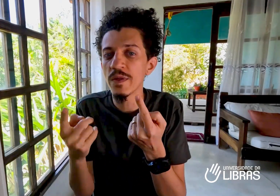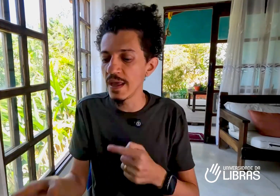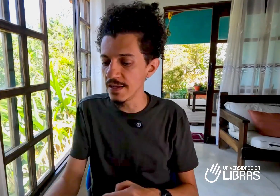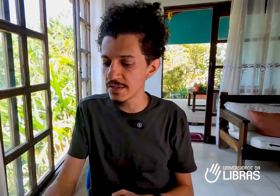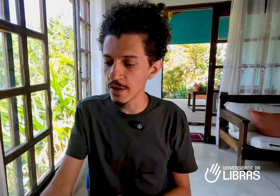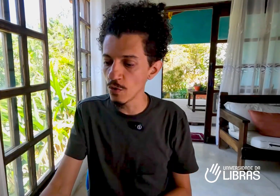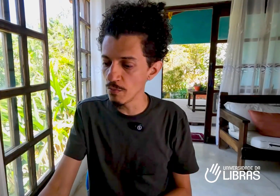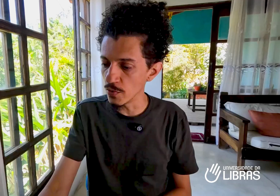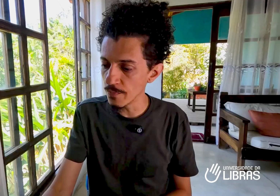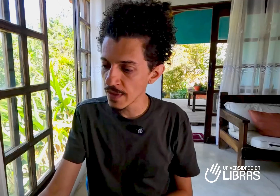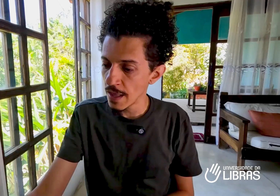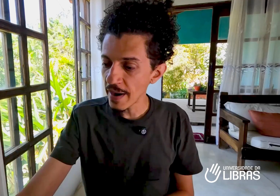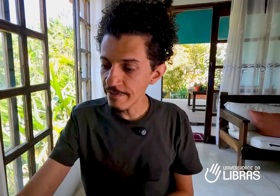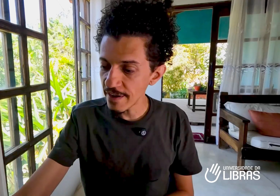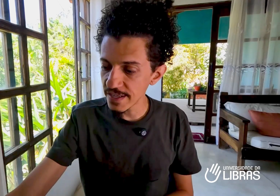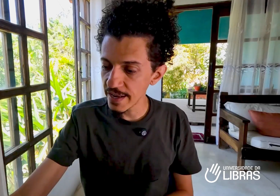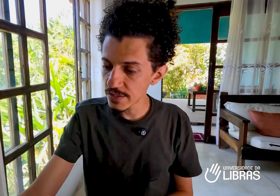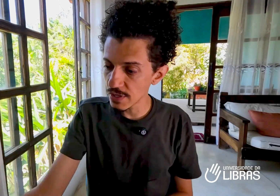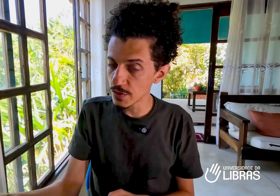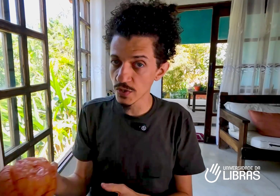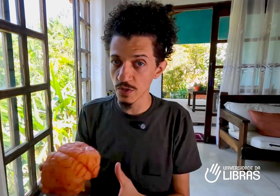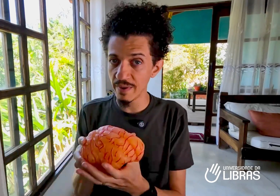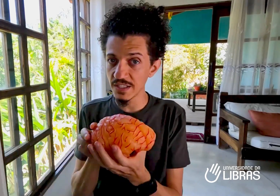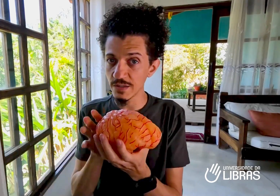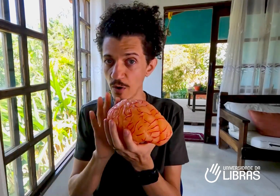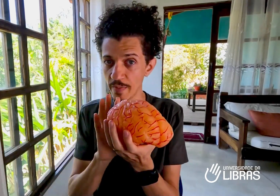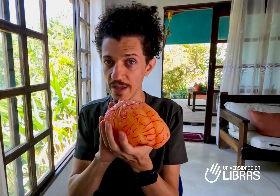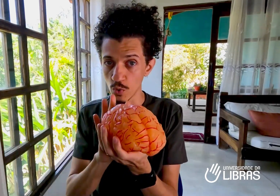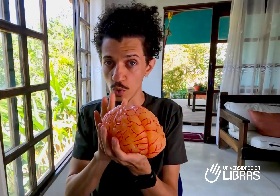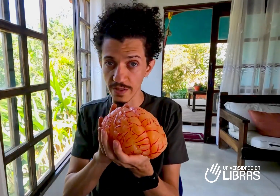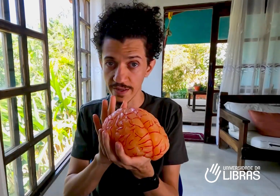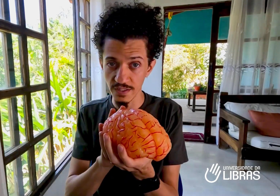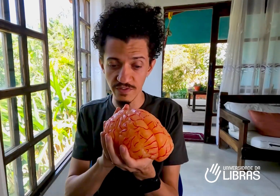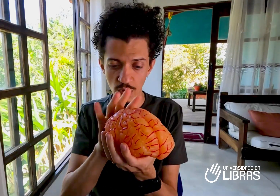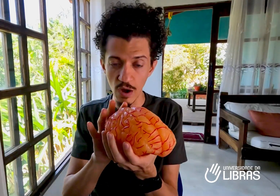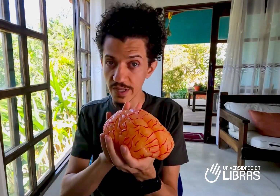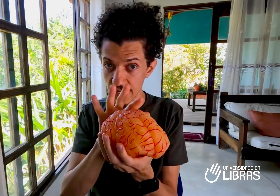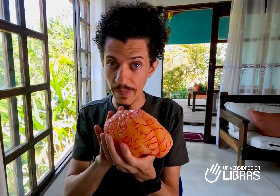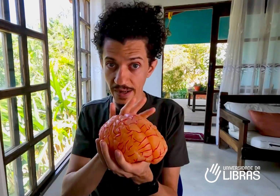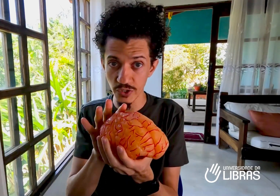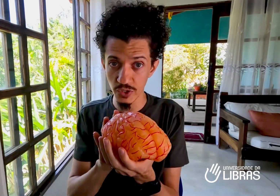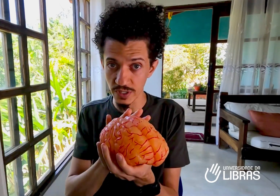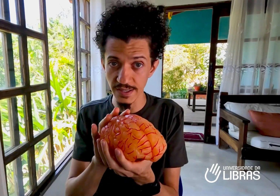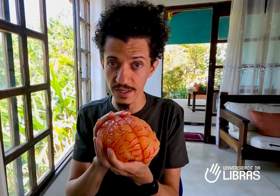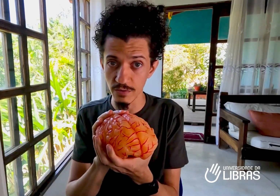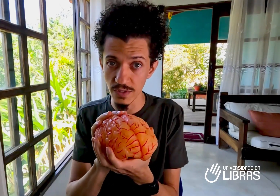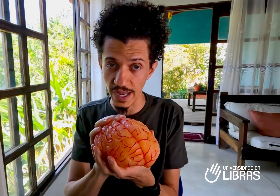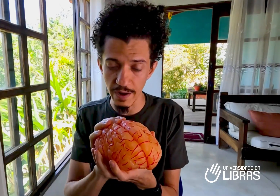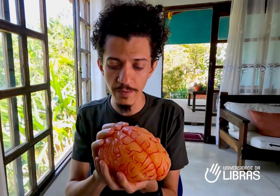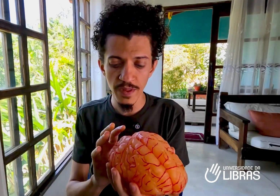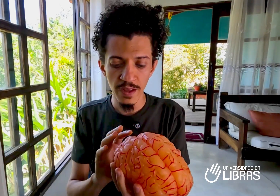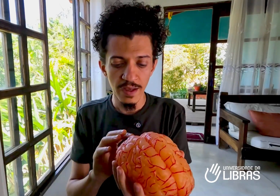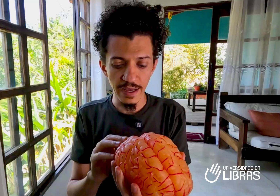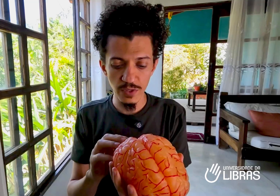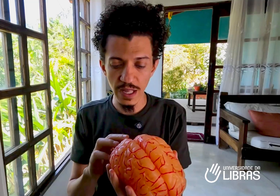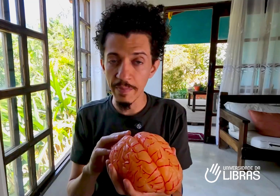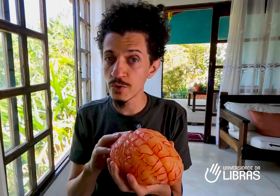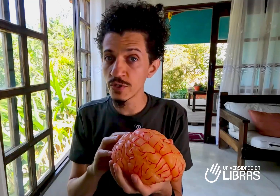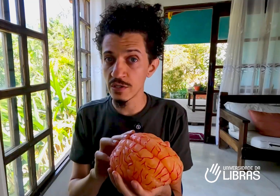eles têm do mundo. Para fazer isso, eles usam principalmente o córtex visual, que é essa parte de trás aqui do cérebro, que é justamente onde todo